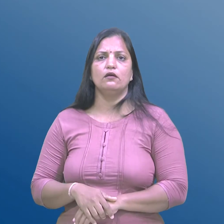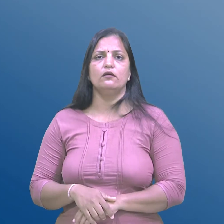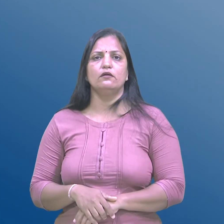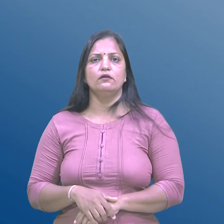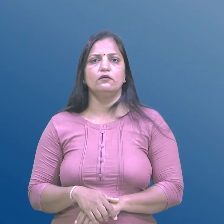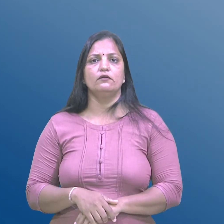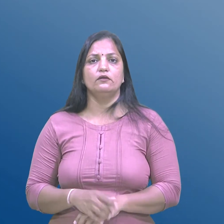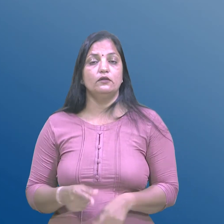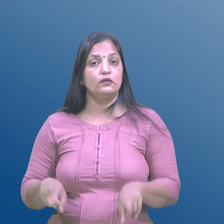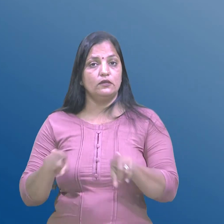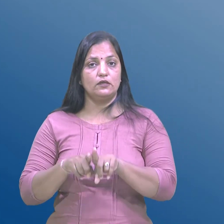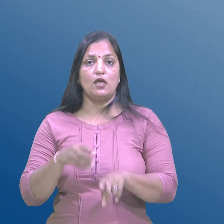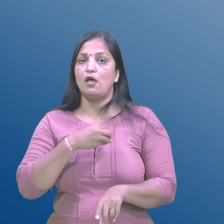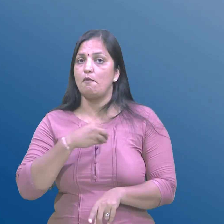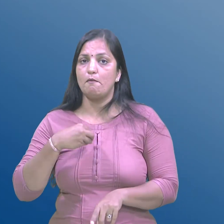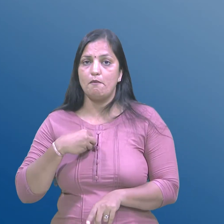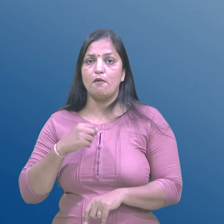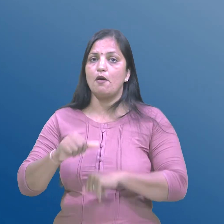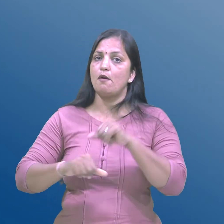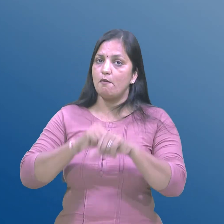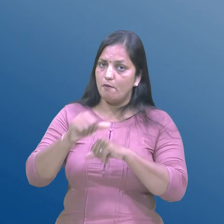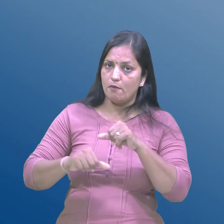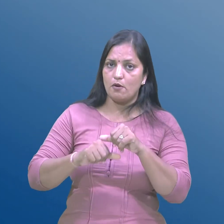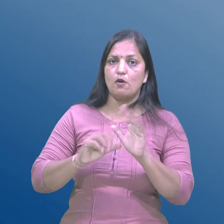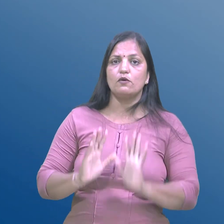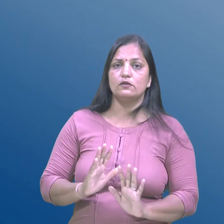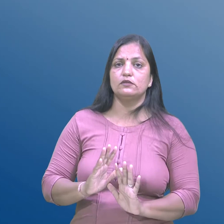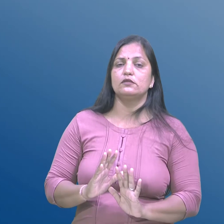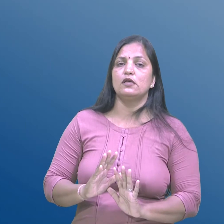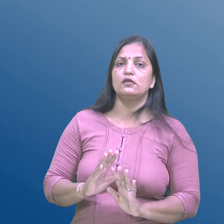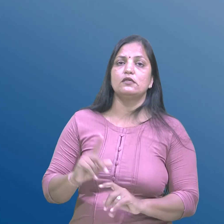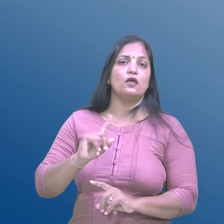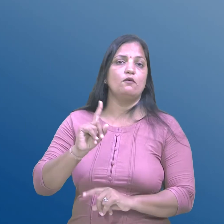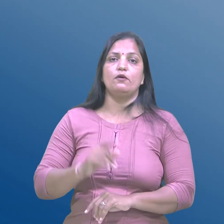તે તબીબી પ્રક્રિયા હાથ ધરવામાં આવશે નહીં.